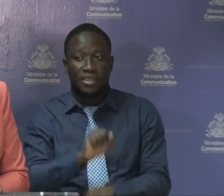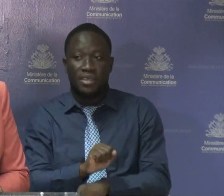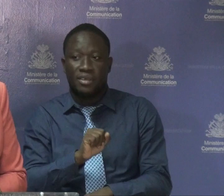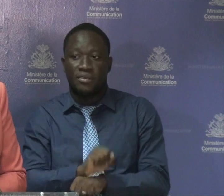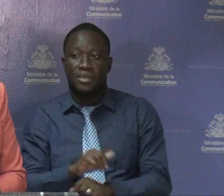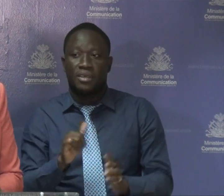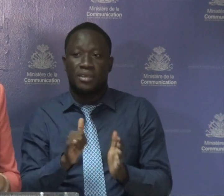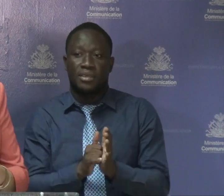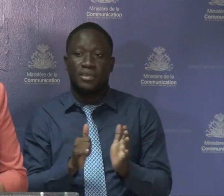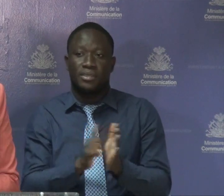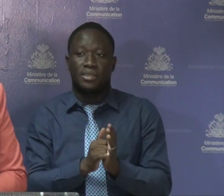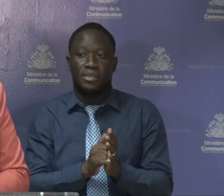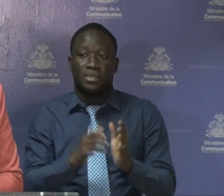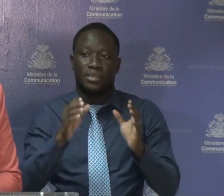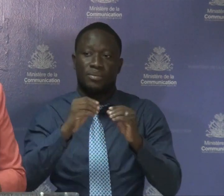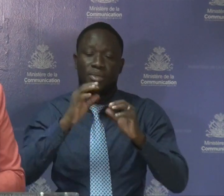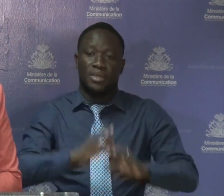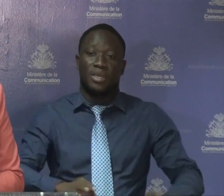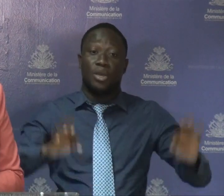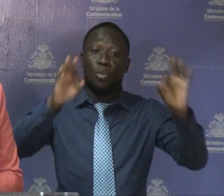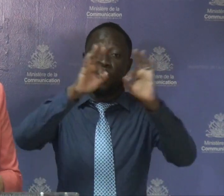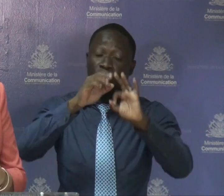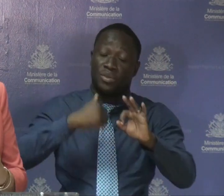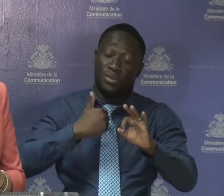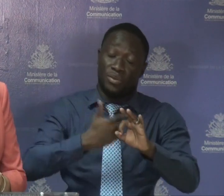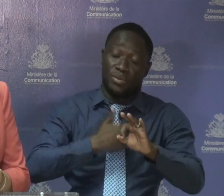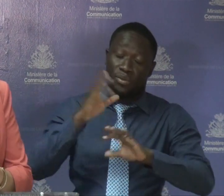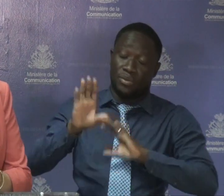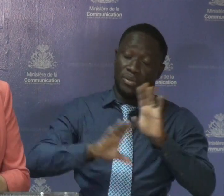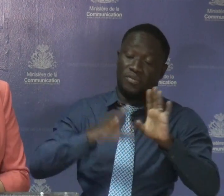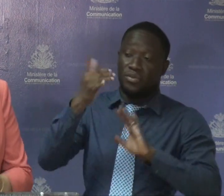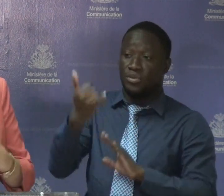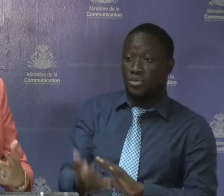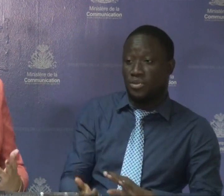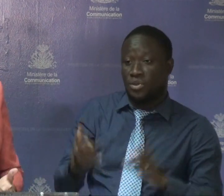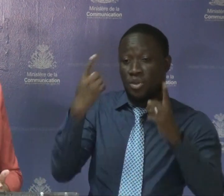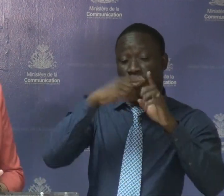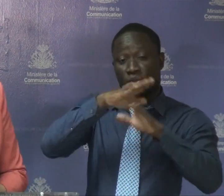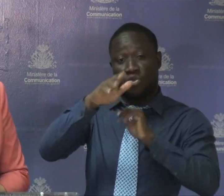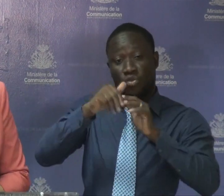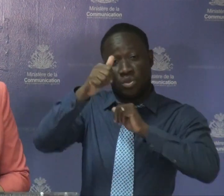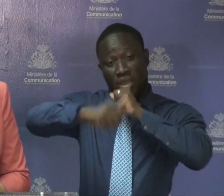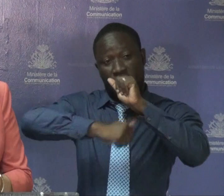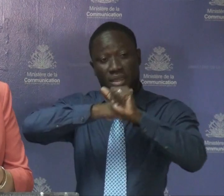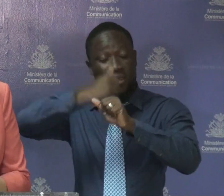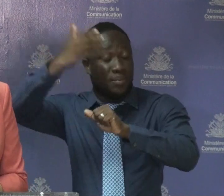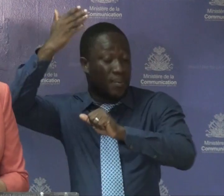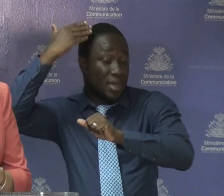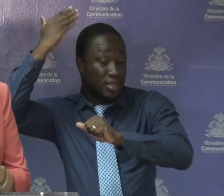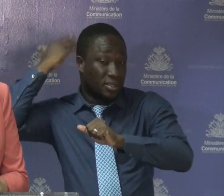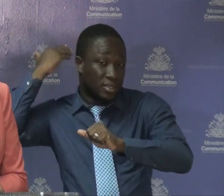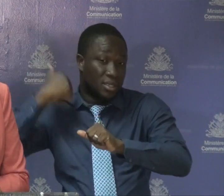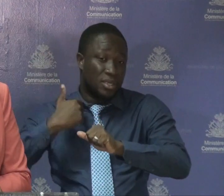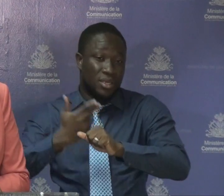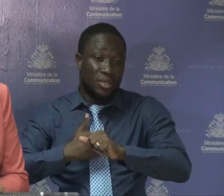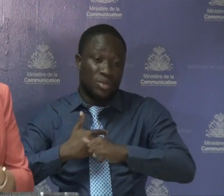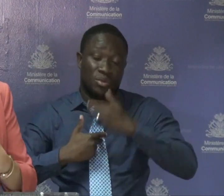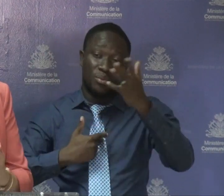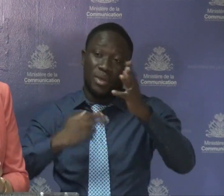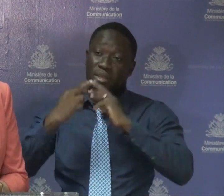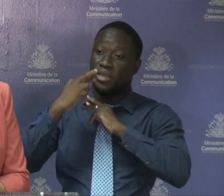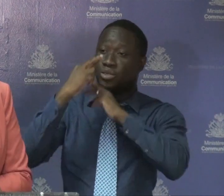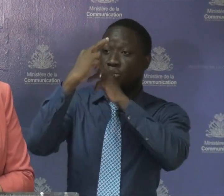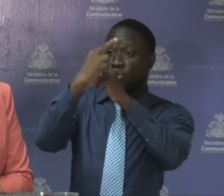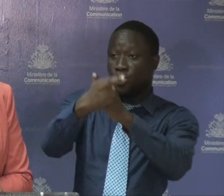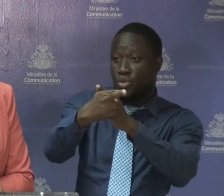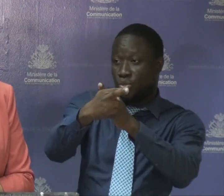au niveau du secteur touristique qui est plus important nous-mêmes que nous-mêmes nous fait pendant toute année qui passait hein, et nous-mêmes nous proposer des solutions, nous